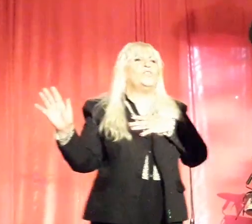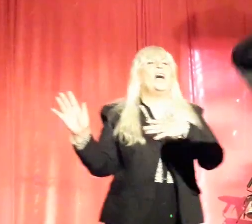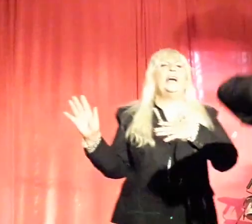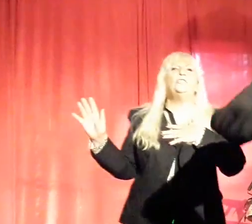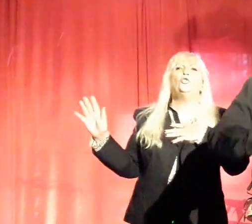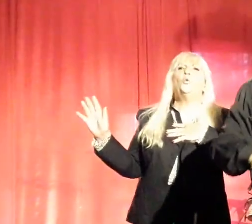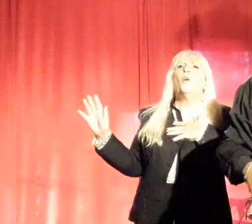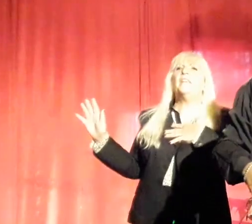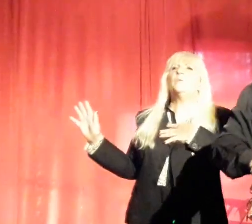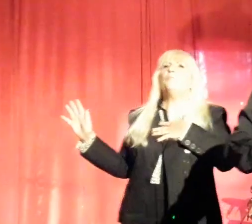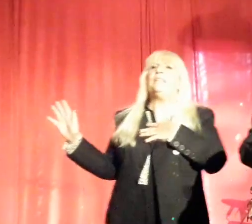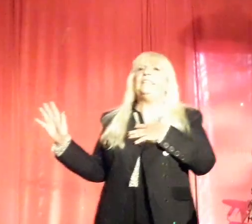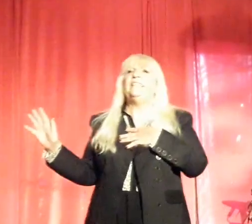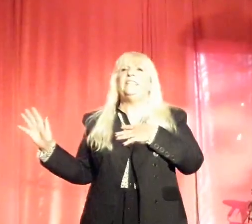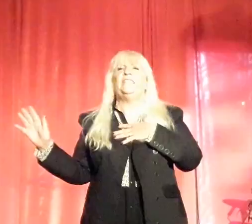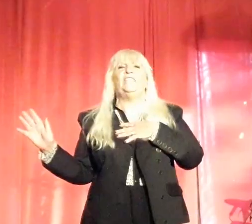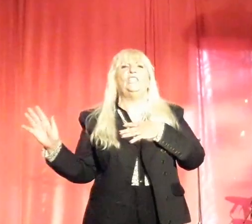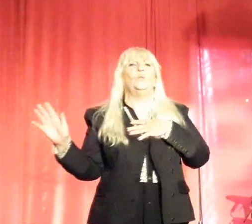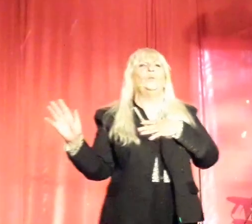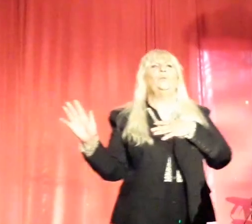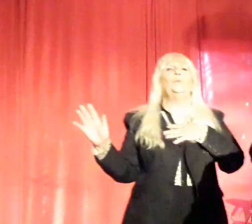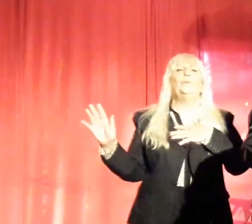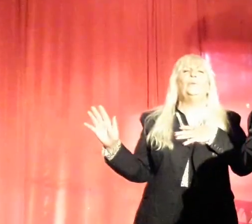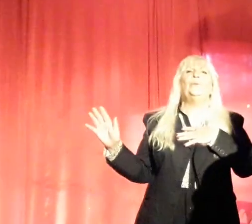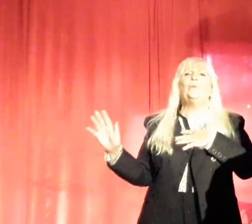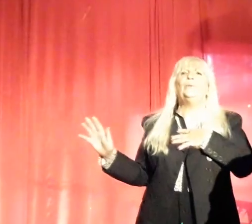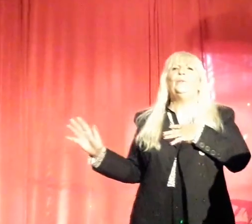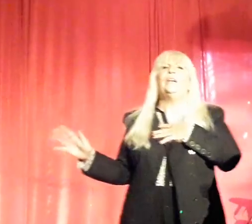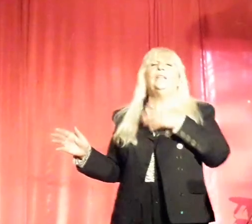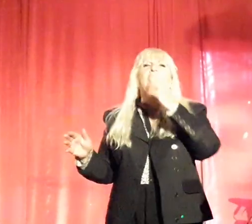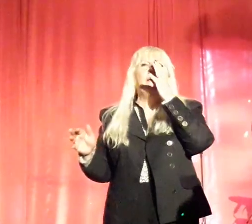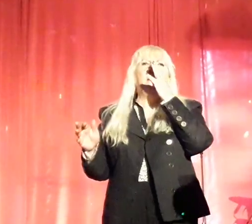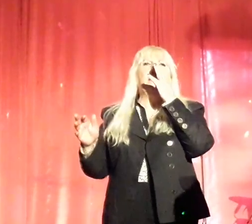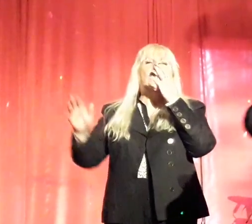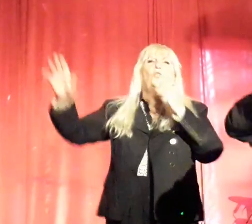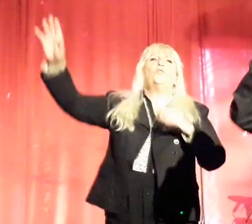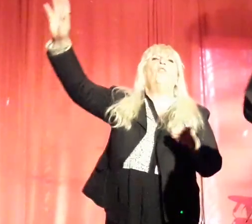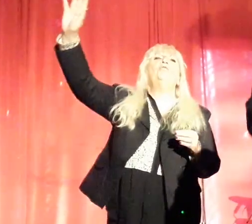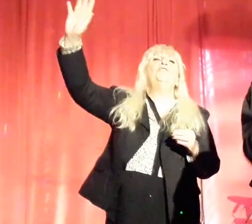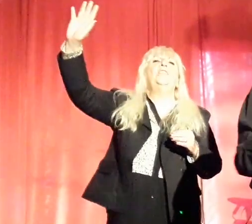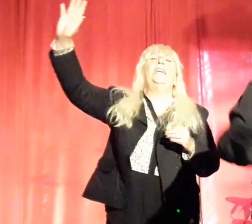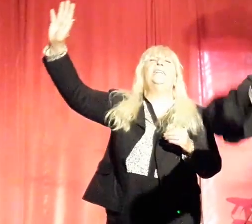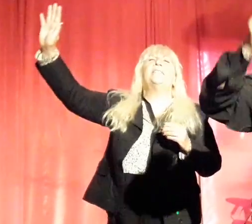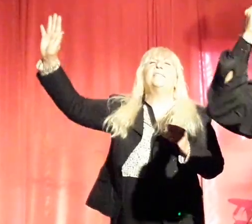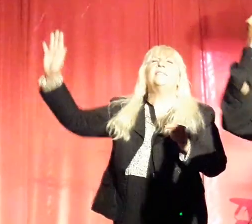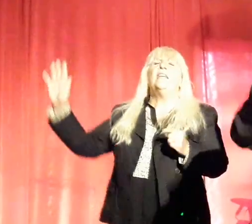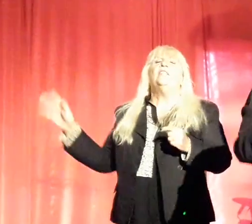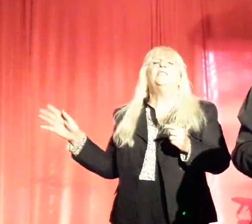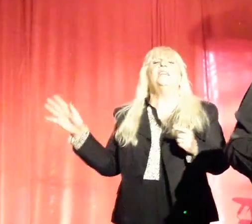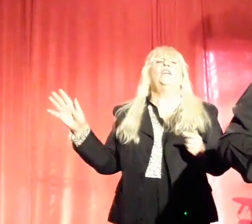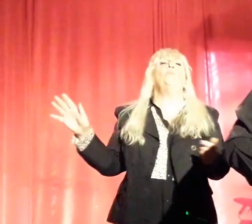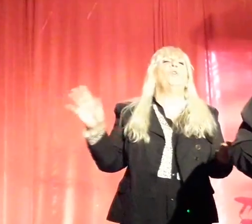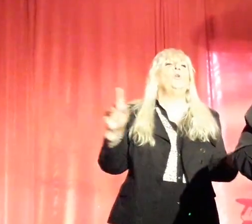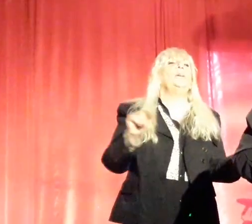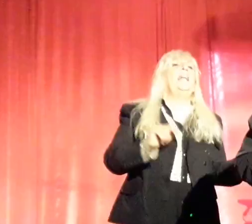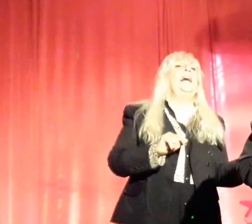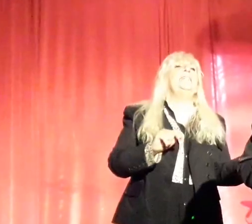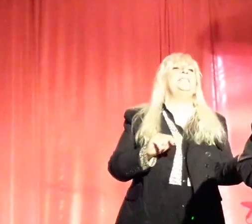tu Santo Espíritu. Y esos montes se